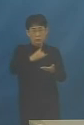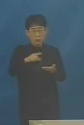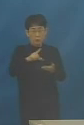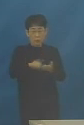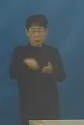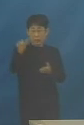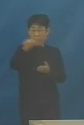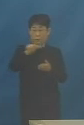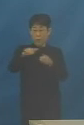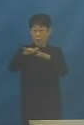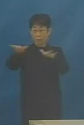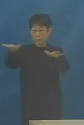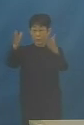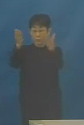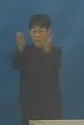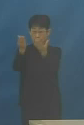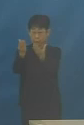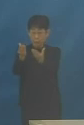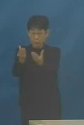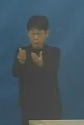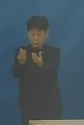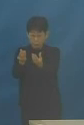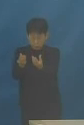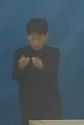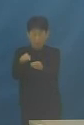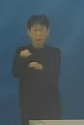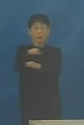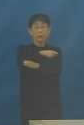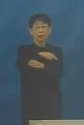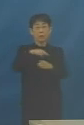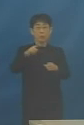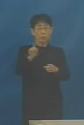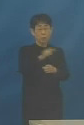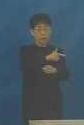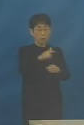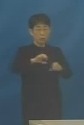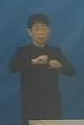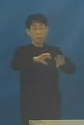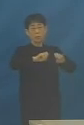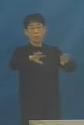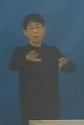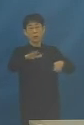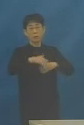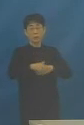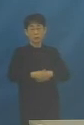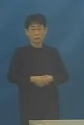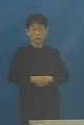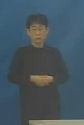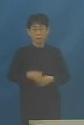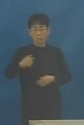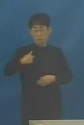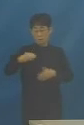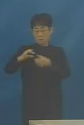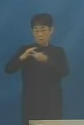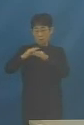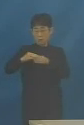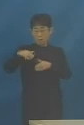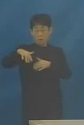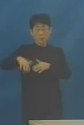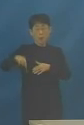libor の報道をされるようになりました私どもも関係機関とダイバーの調整と話し合いを進めてきまし